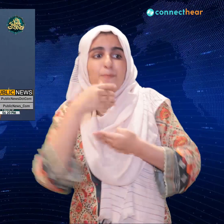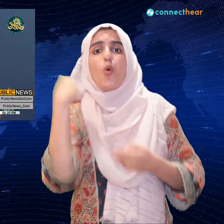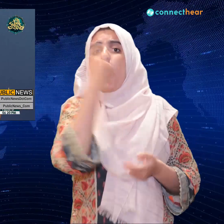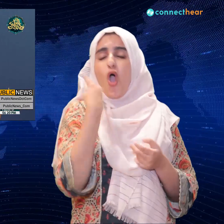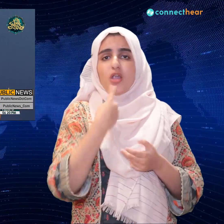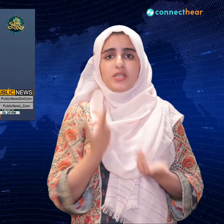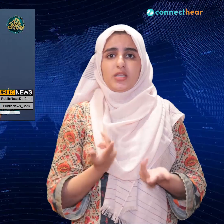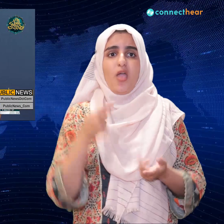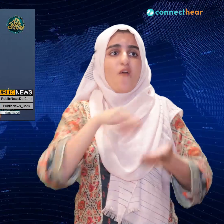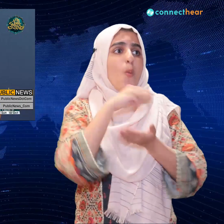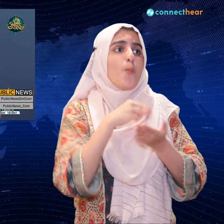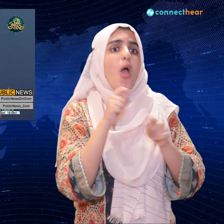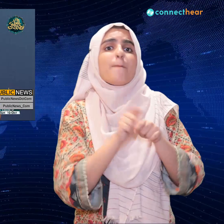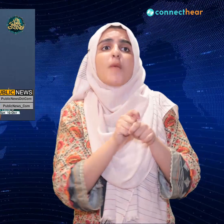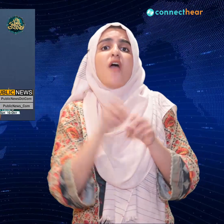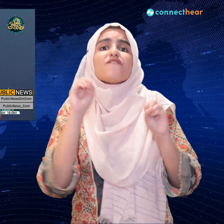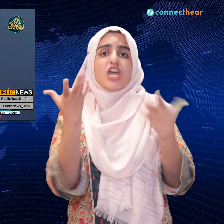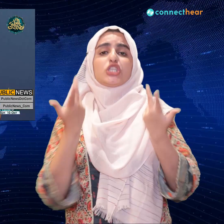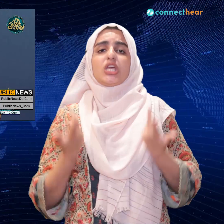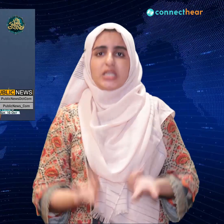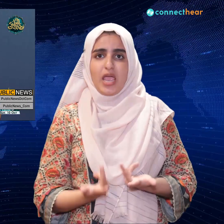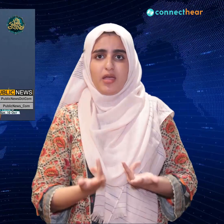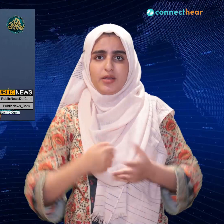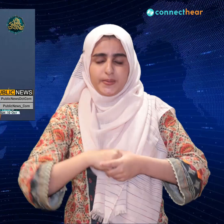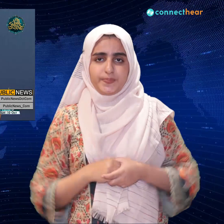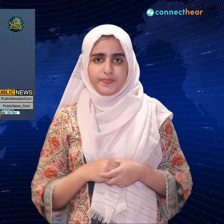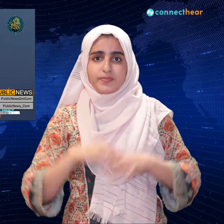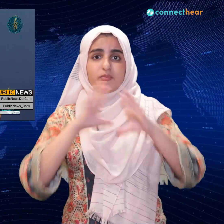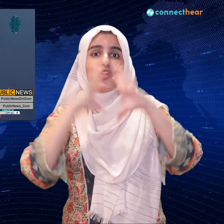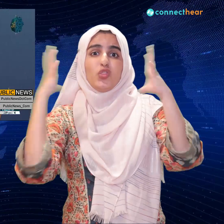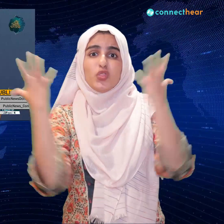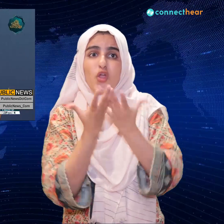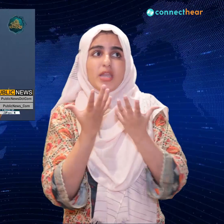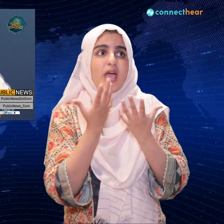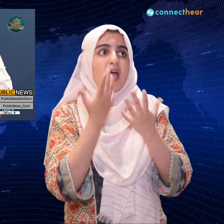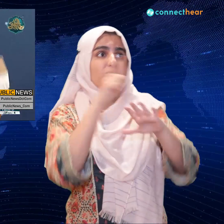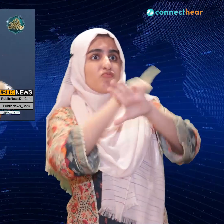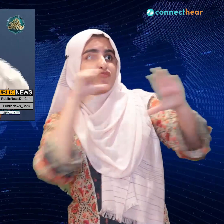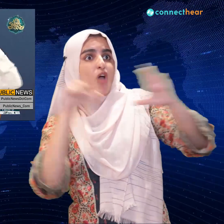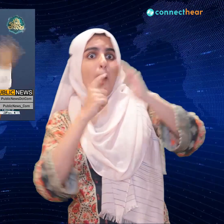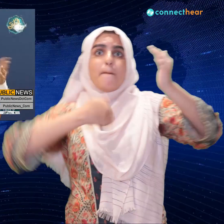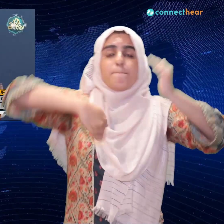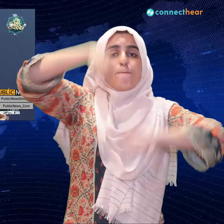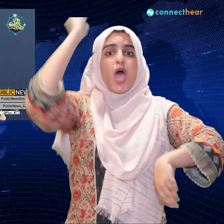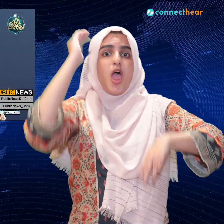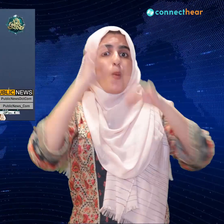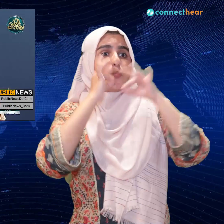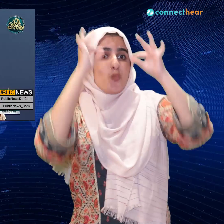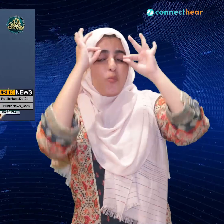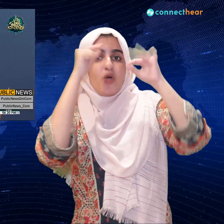یہ کیوں ملک بنا تھا. جو دنیا کا تاریخ کا سب سے عظیم لیڈر نہ کبھی آیا نہ کبھی آ سکتا